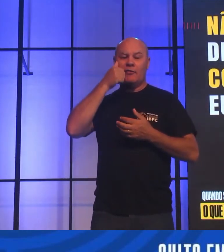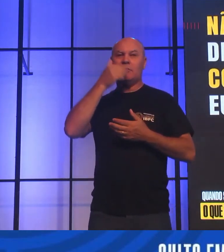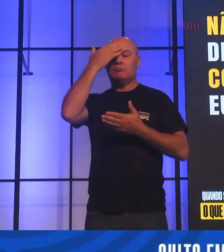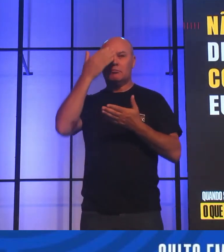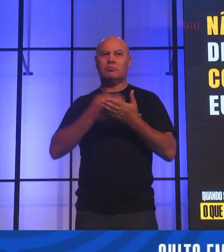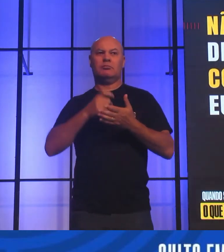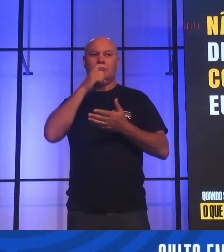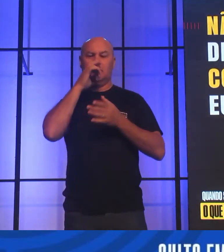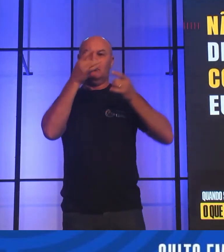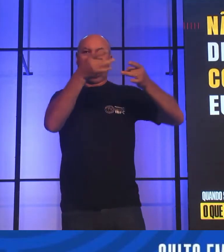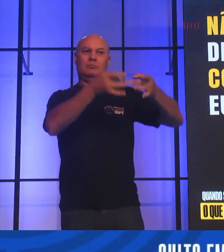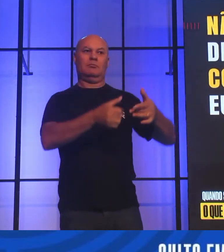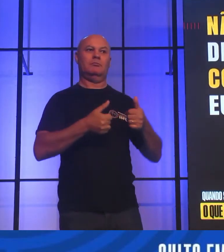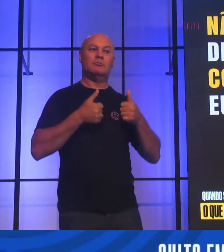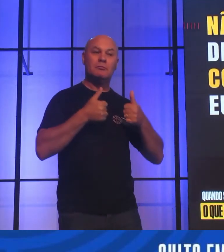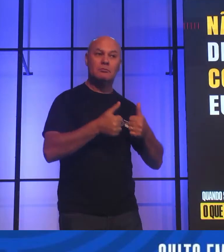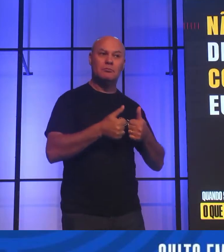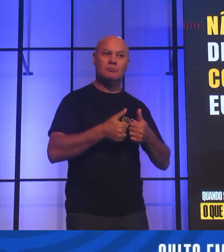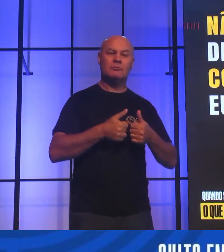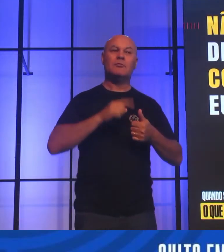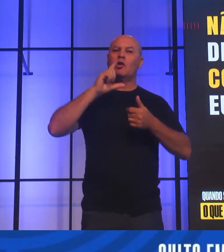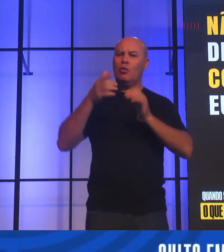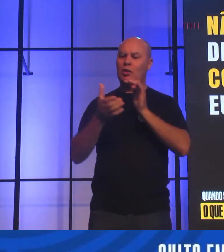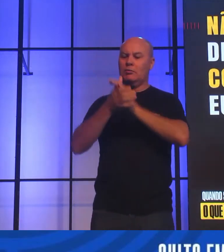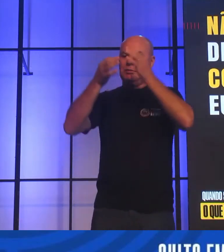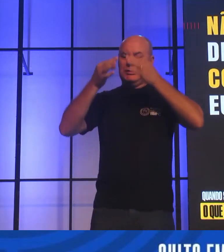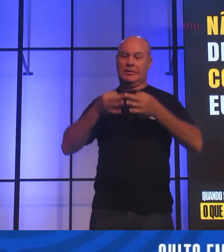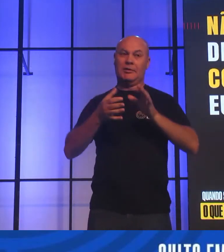é. Esse é o fato.